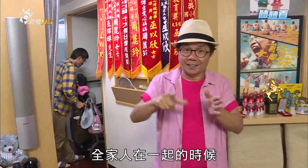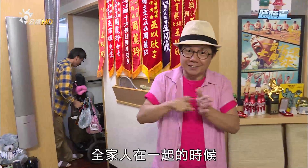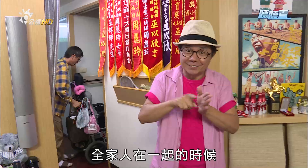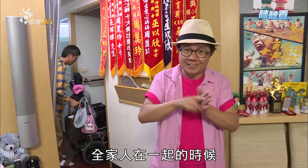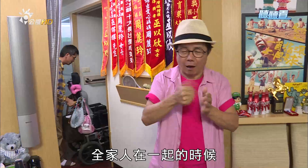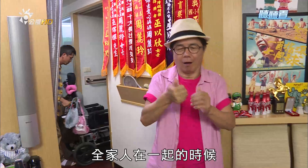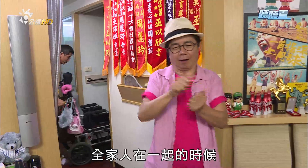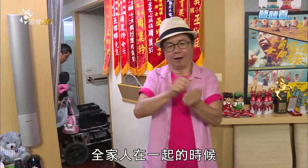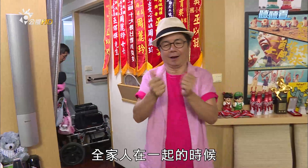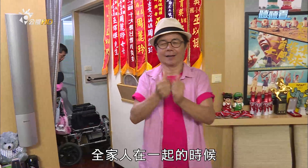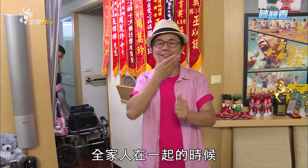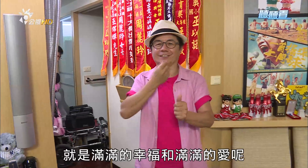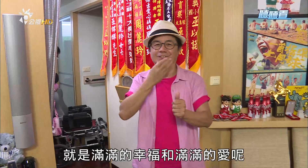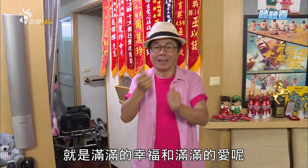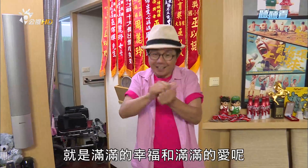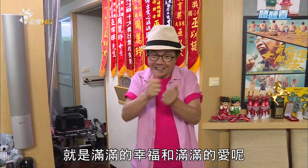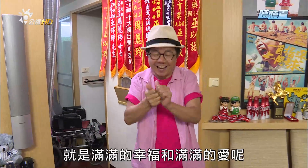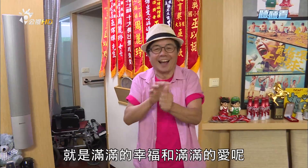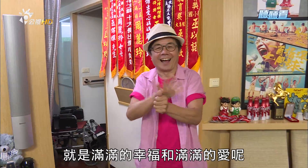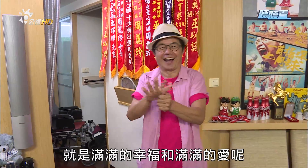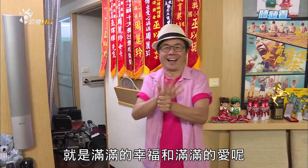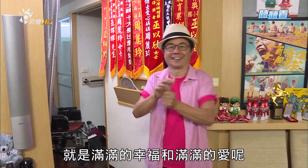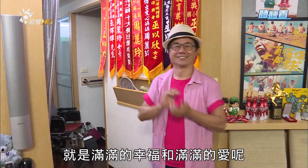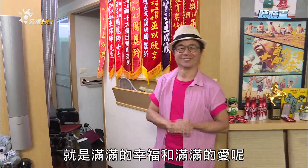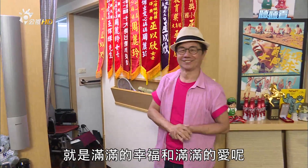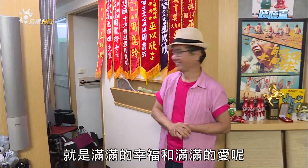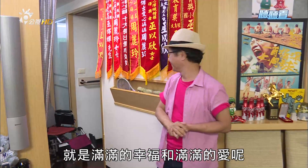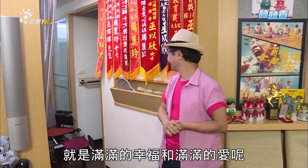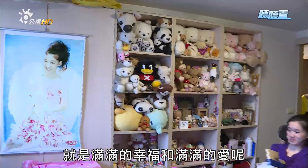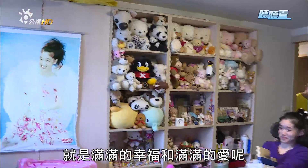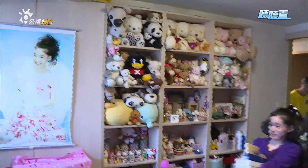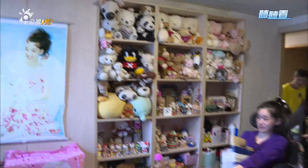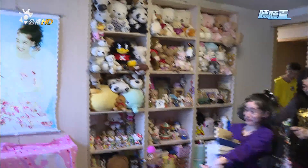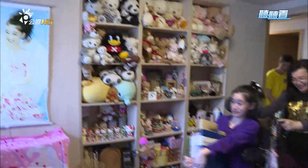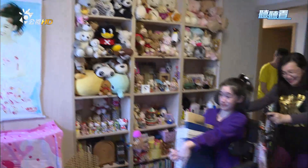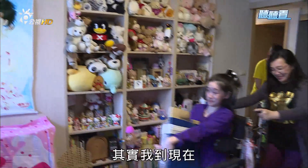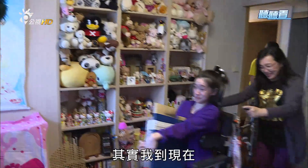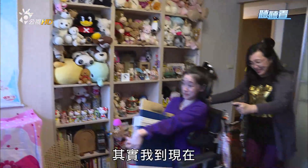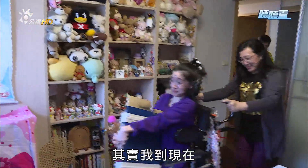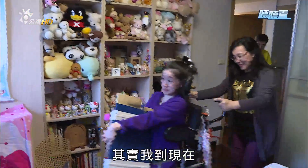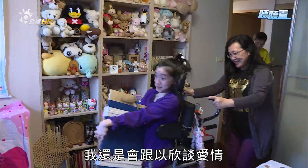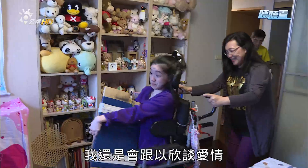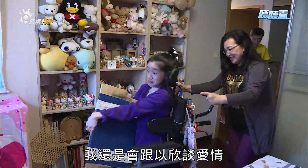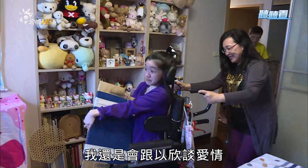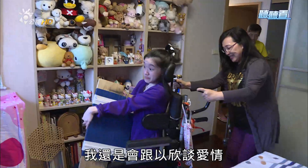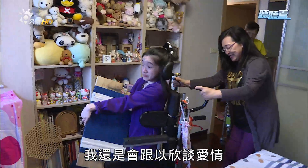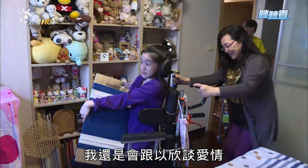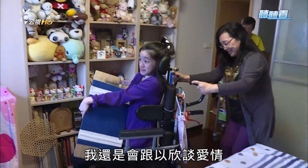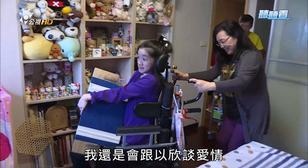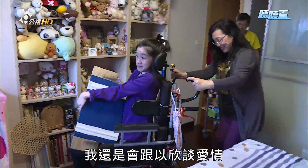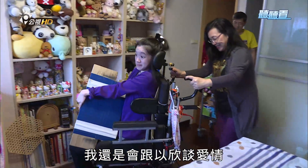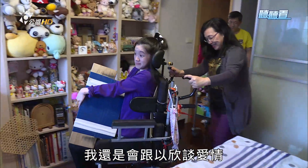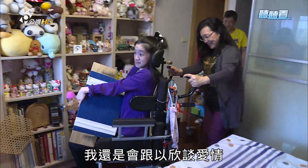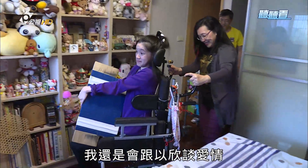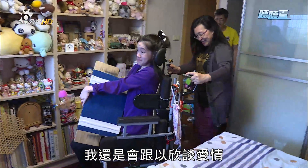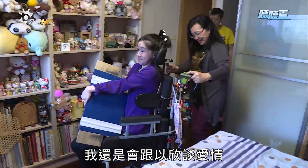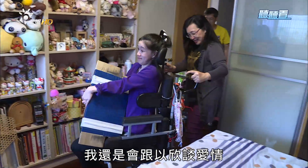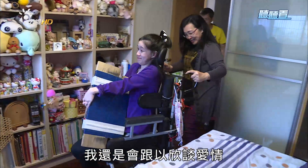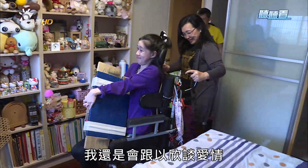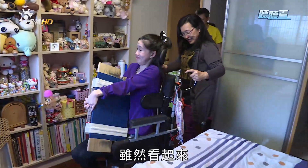全家人在一起的时候就是满满的幸福和满满的爱呢。 其实我到现在我还是会跟以心谈爱情，虽